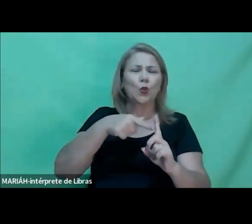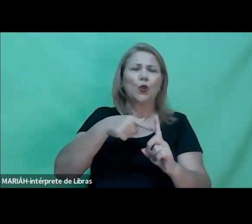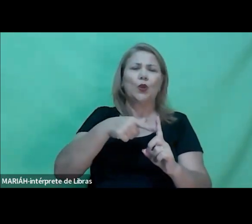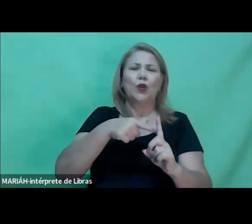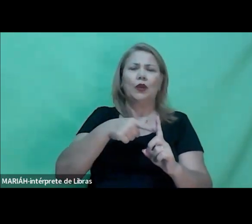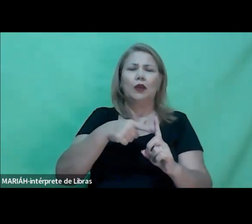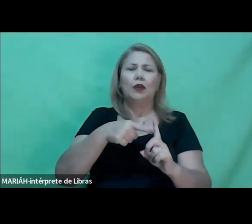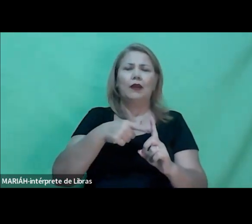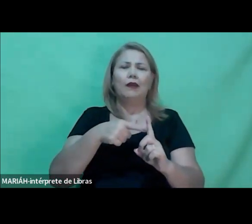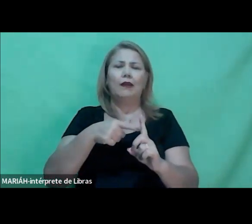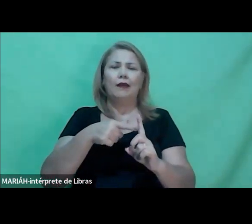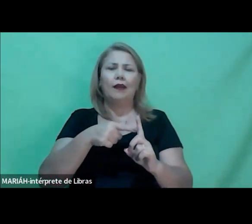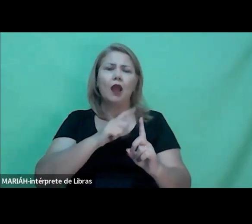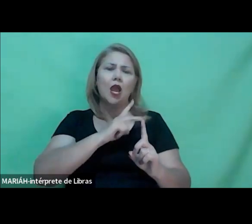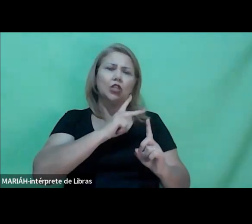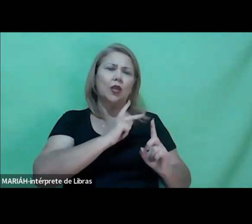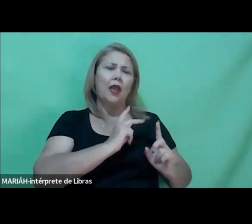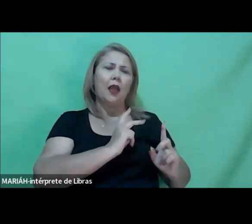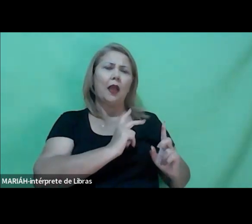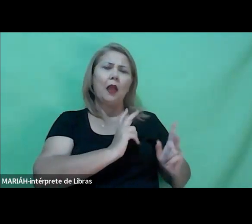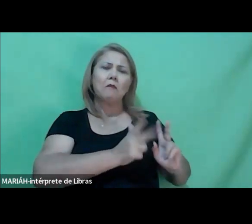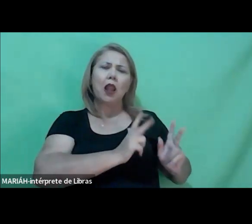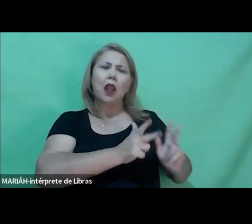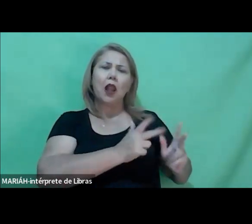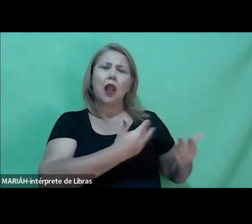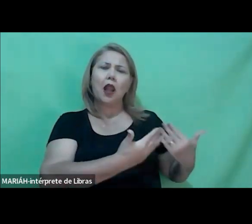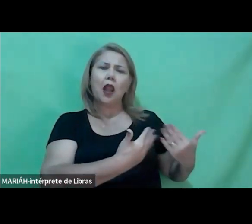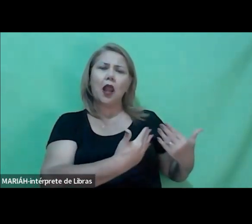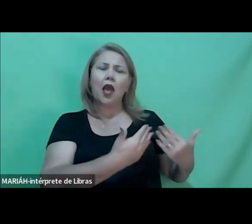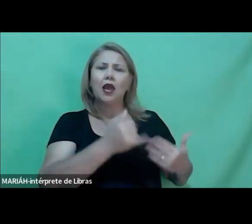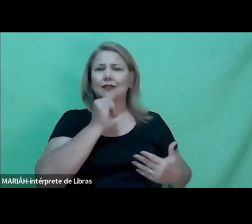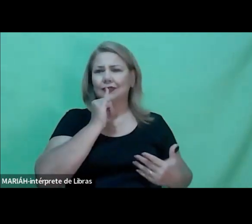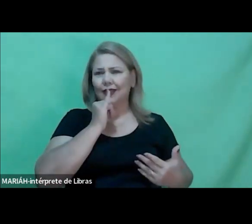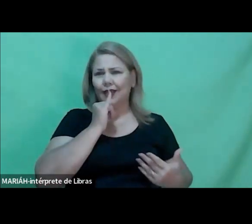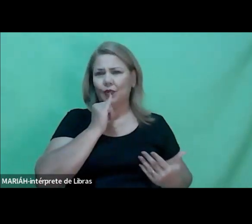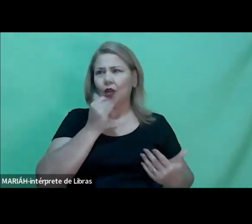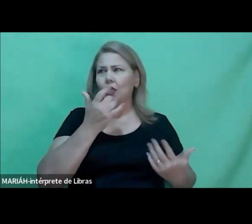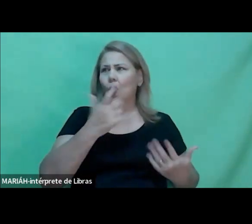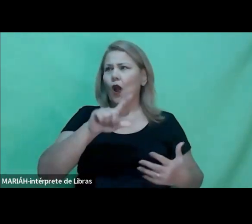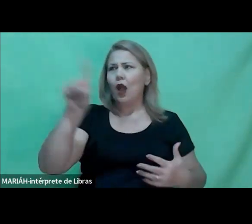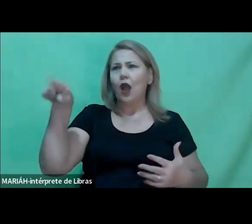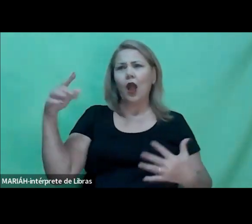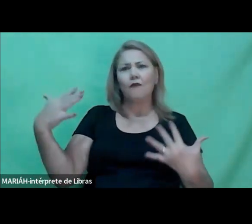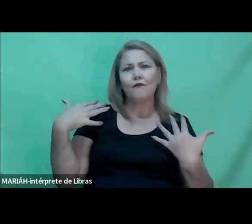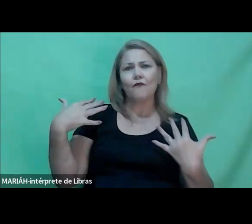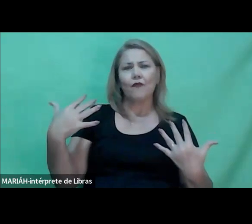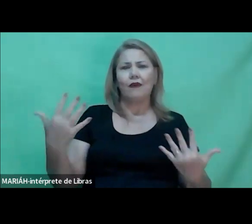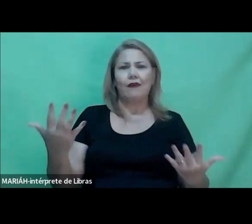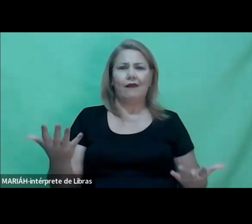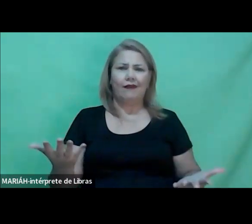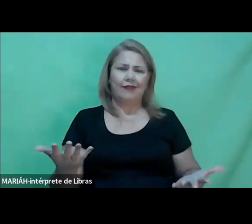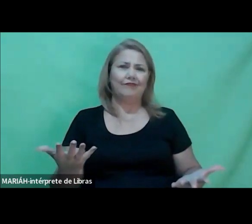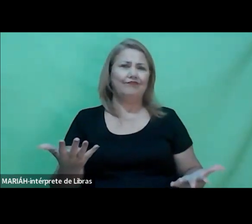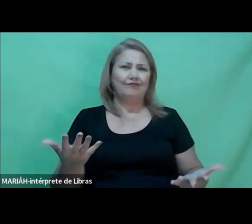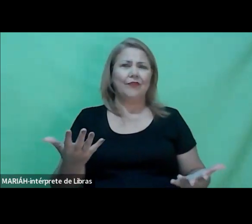conversación privada por ejemplo digamos Eh no quiere que nadie la escuche y no quiere que que otros